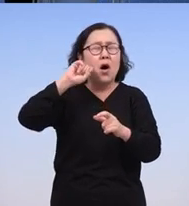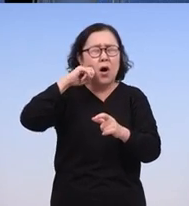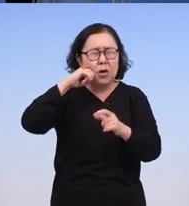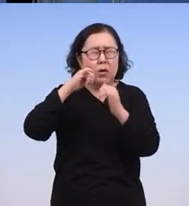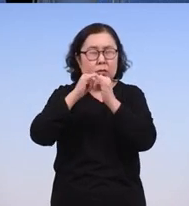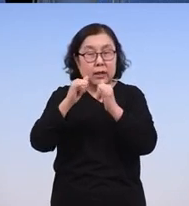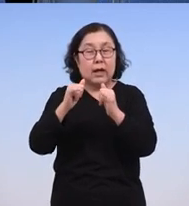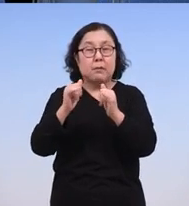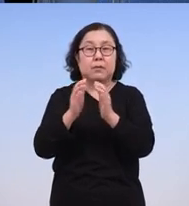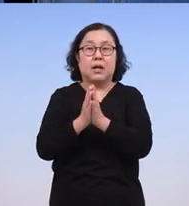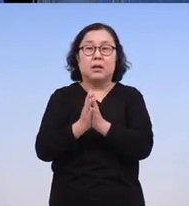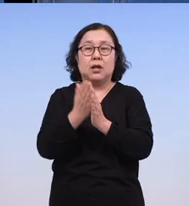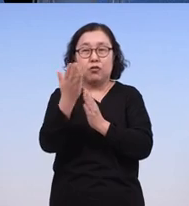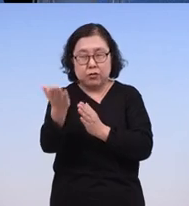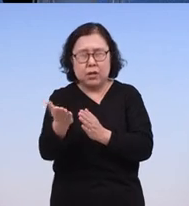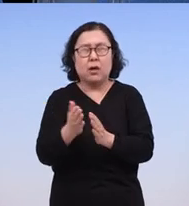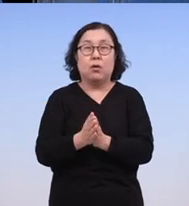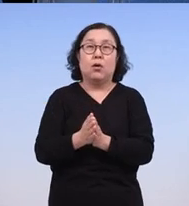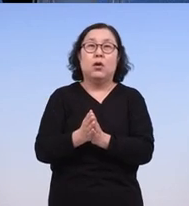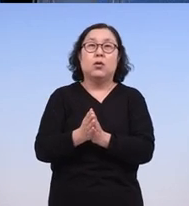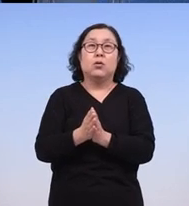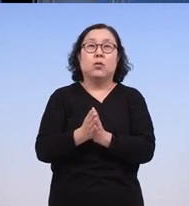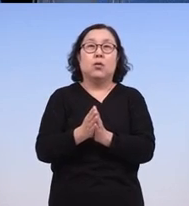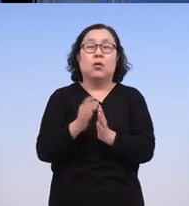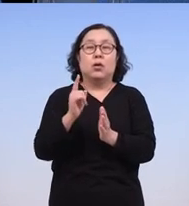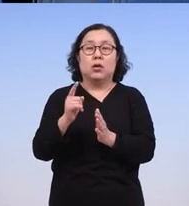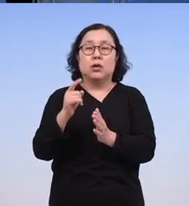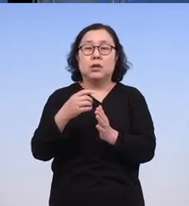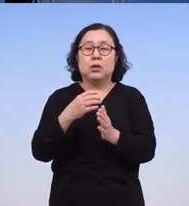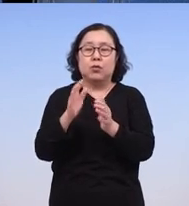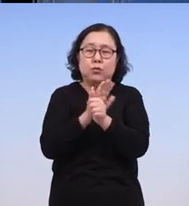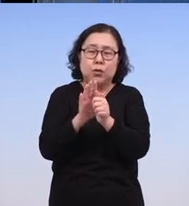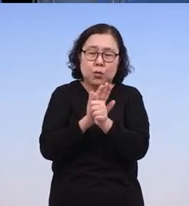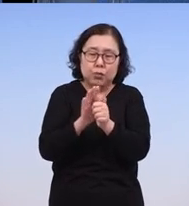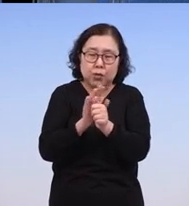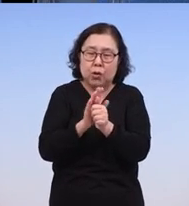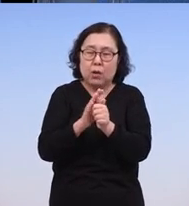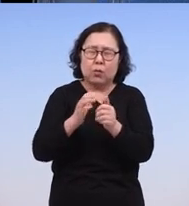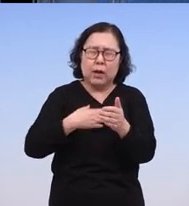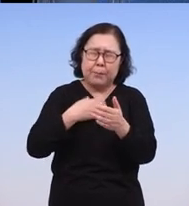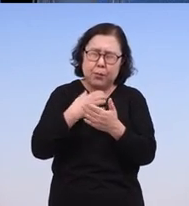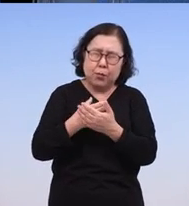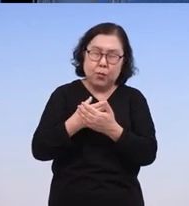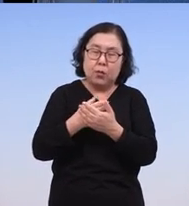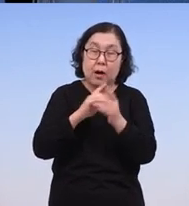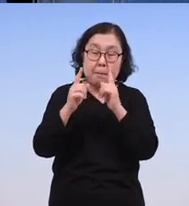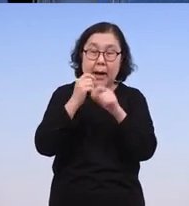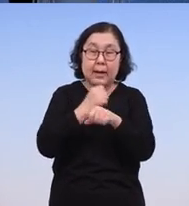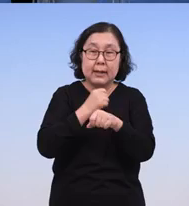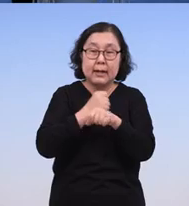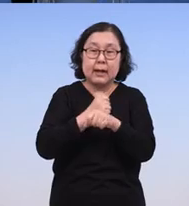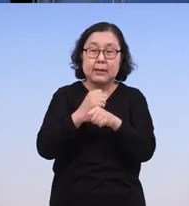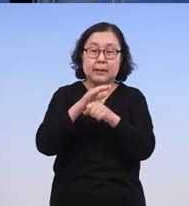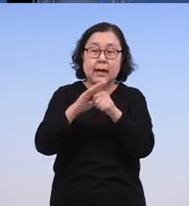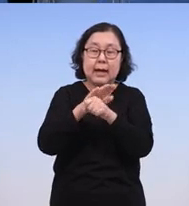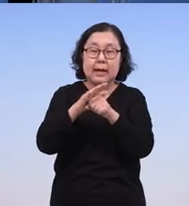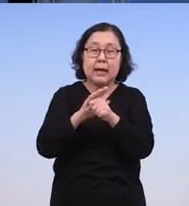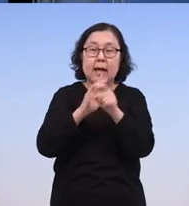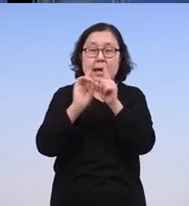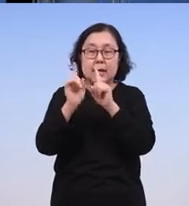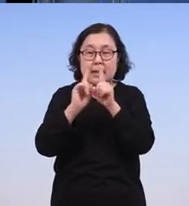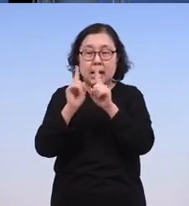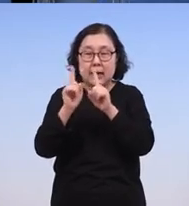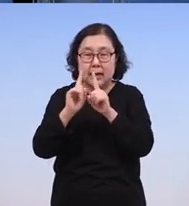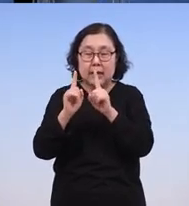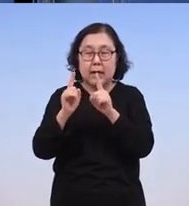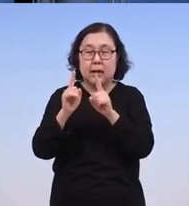흘리며 이런 것이 위로받는 것이군요, 감격하시는 성도님 이야기까지 훈훈한 사랑의 나눔이 풍성합니다. 내가 그 얘기를